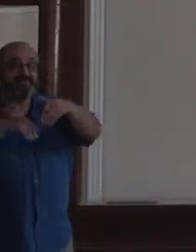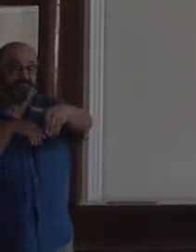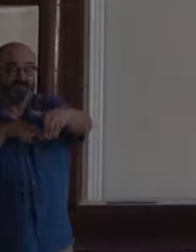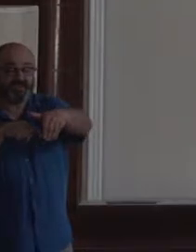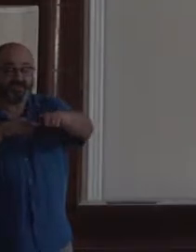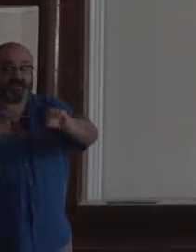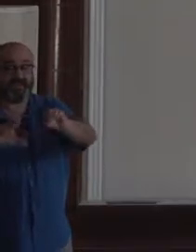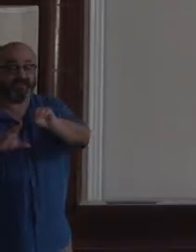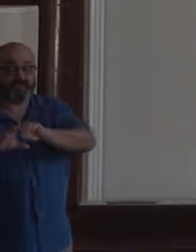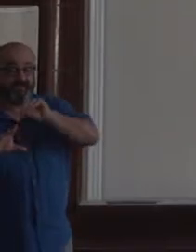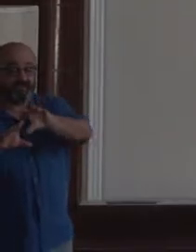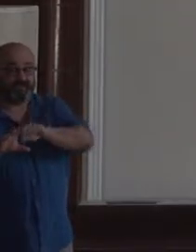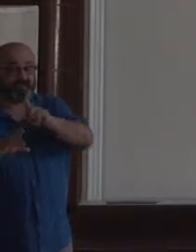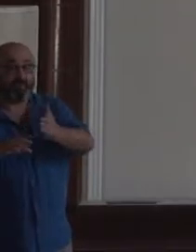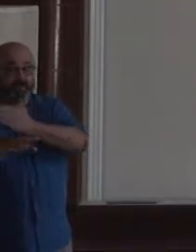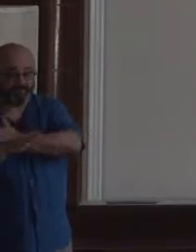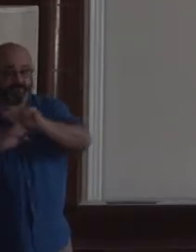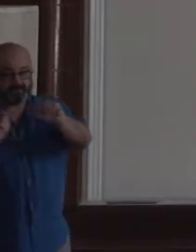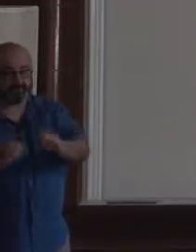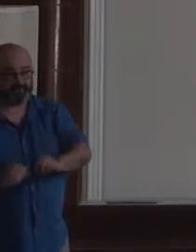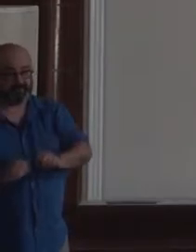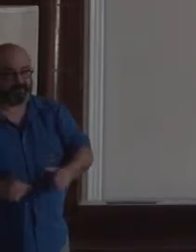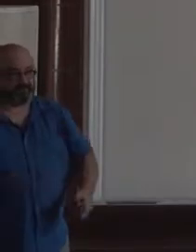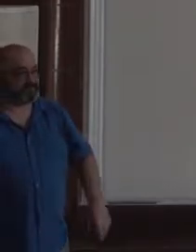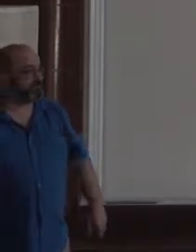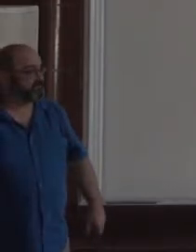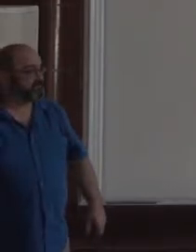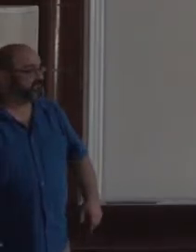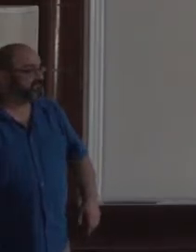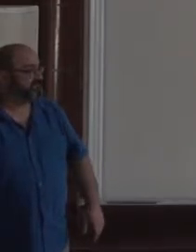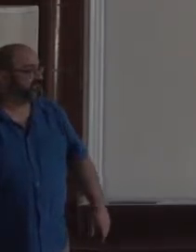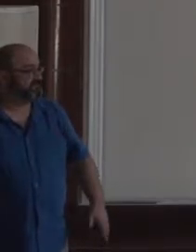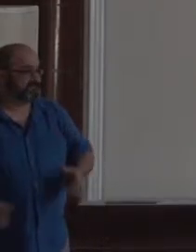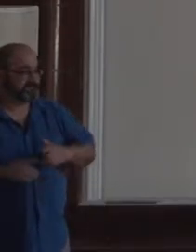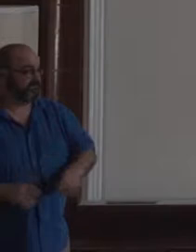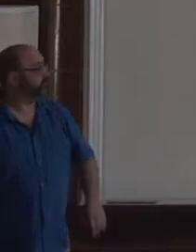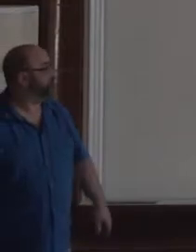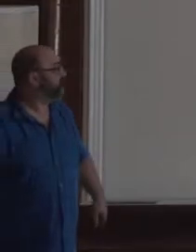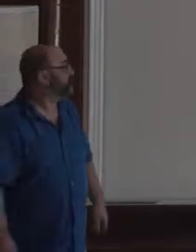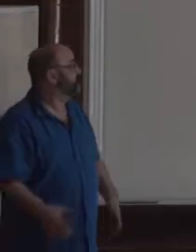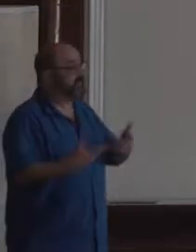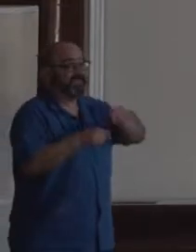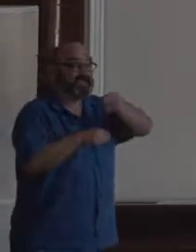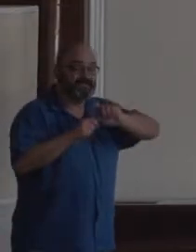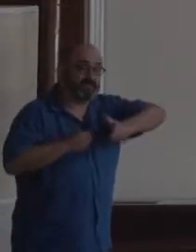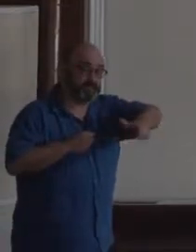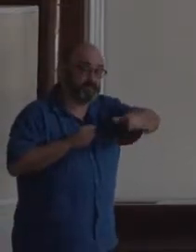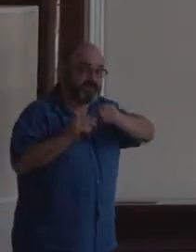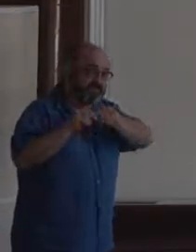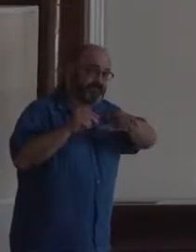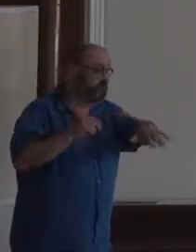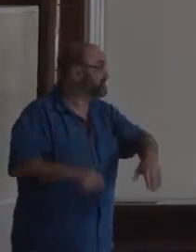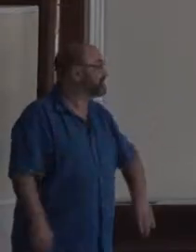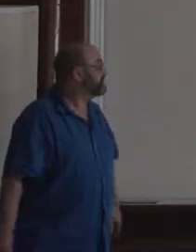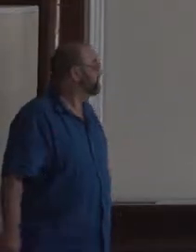fixtures d'un test à l'autre, il faudra faire attention à ne pas avoir comme ça de fuite d'état entre les tests, sinon on va